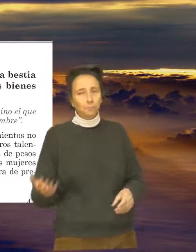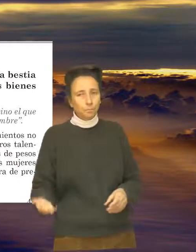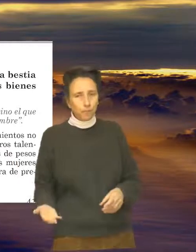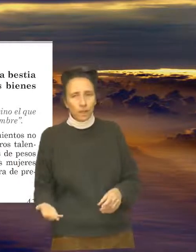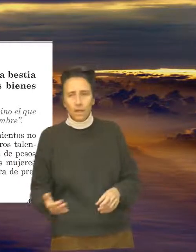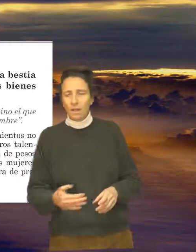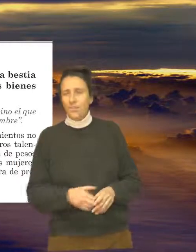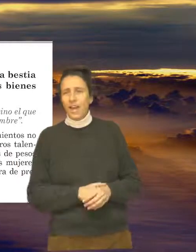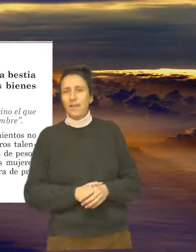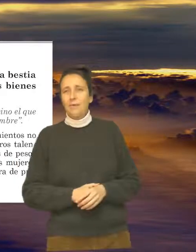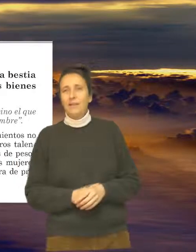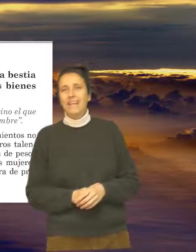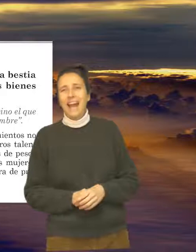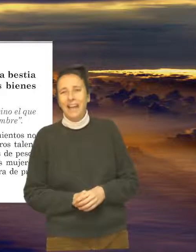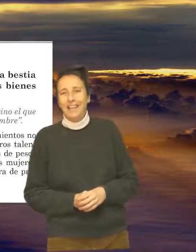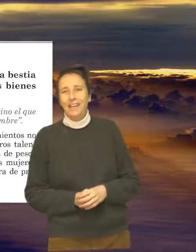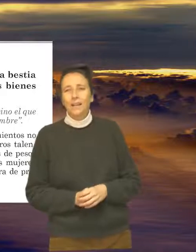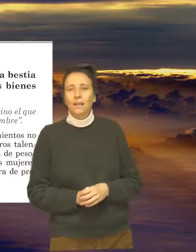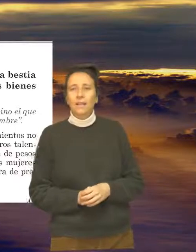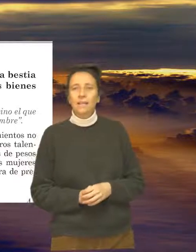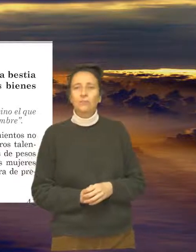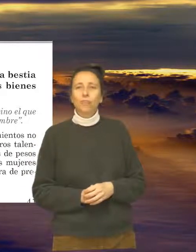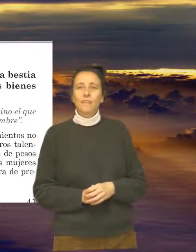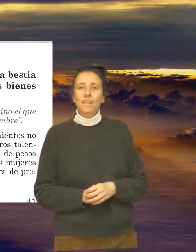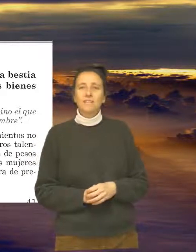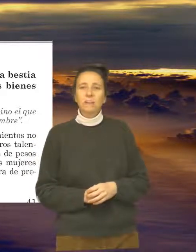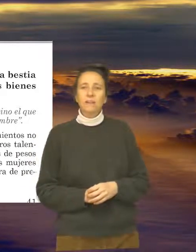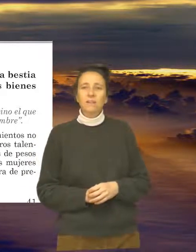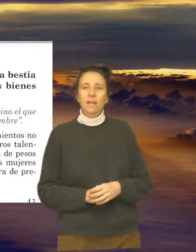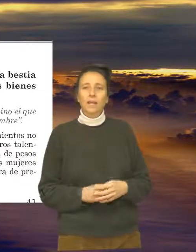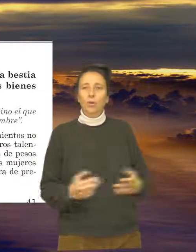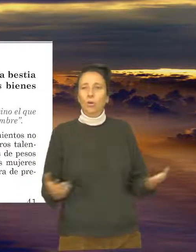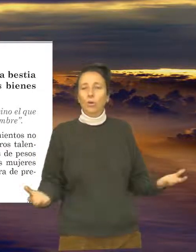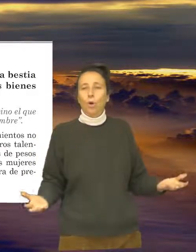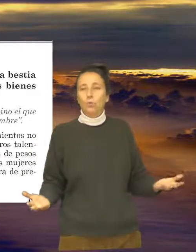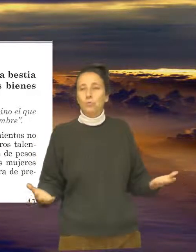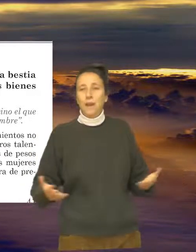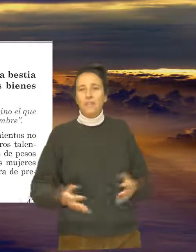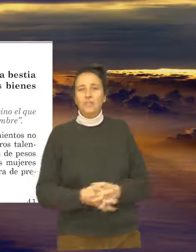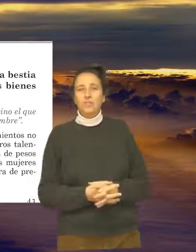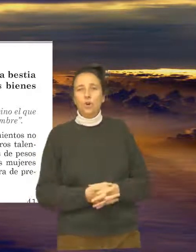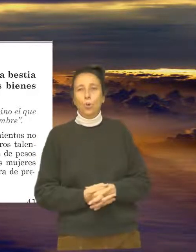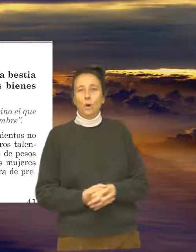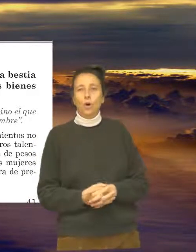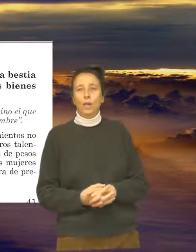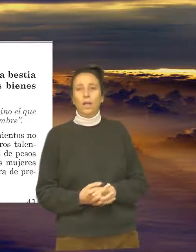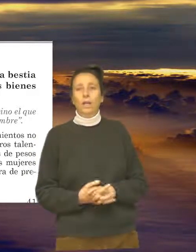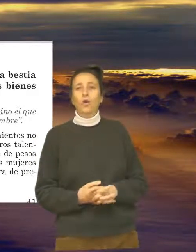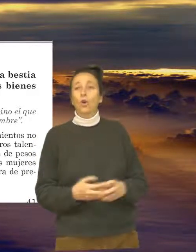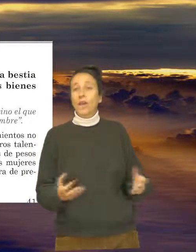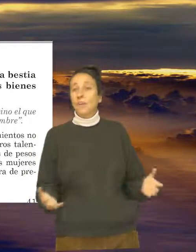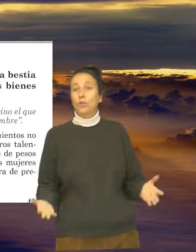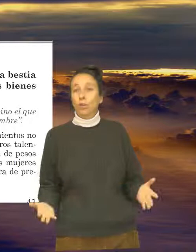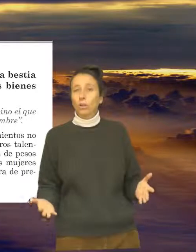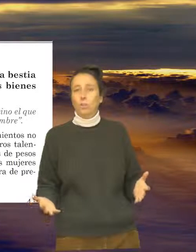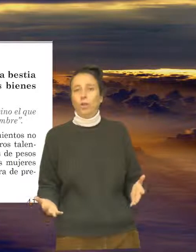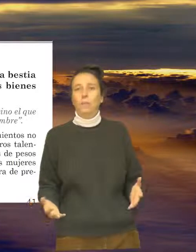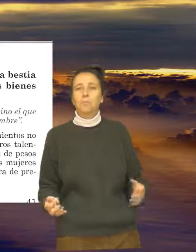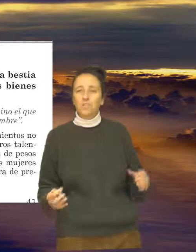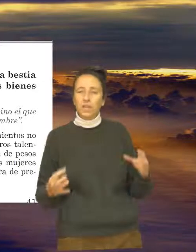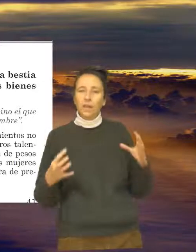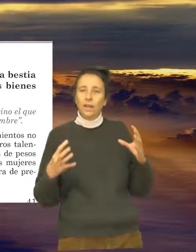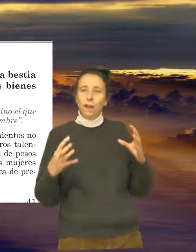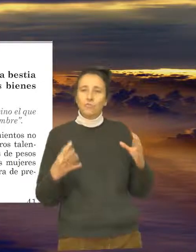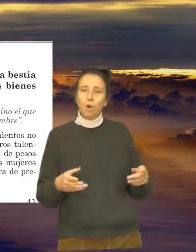levantado, se ha dado en Irán y todavía se mantiene con otros países como Corea del Norte,